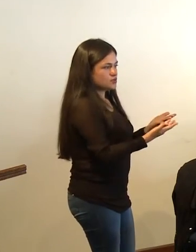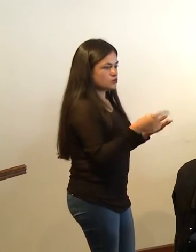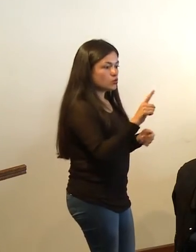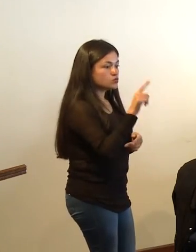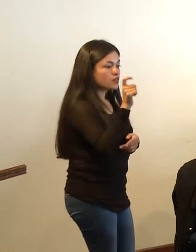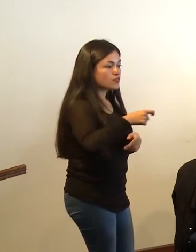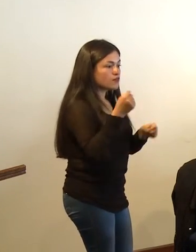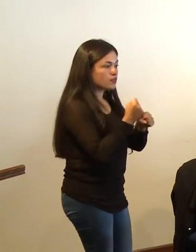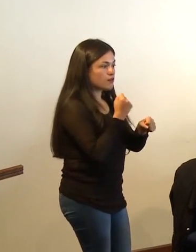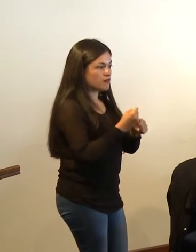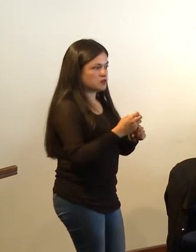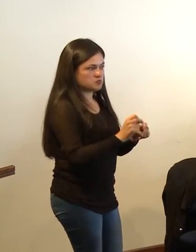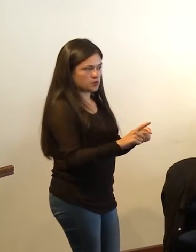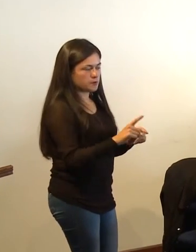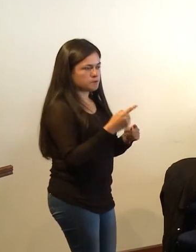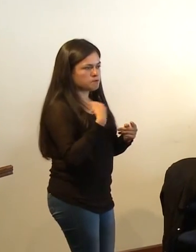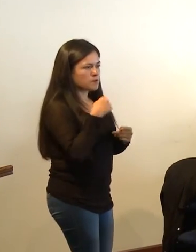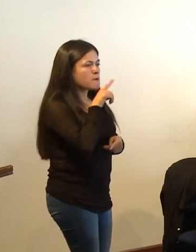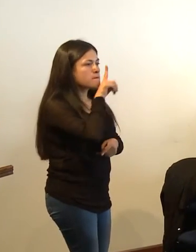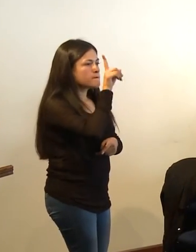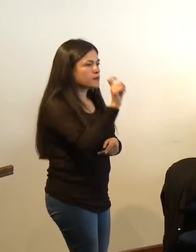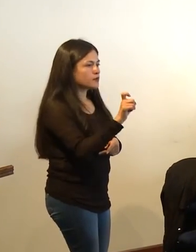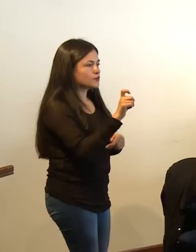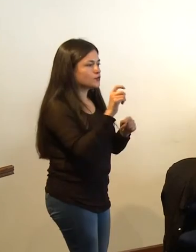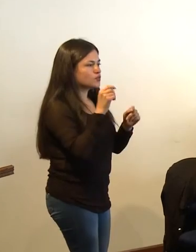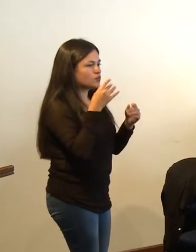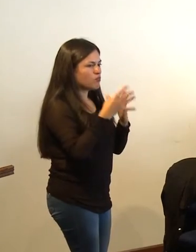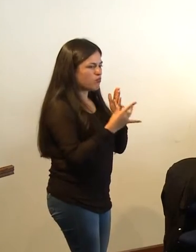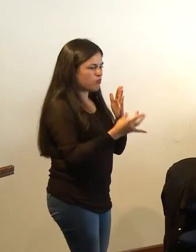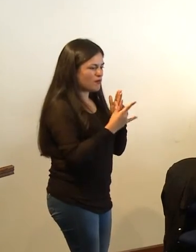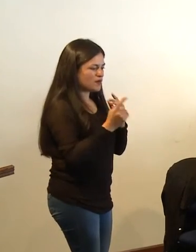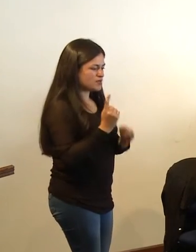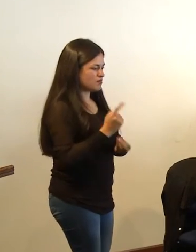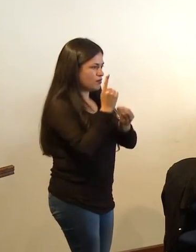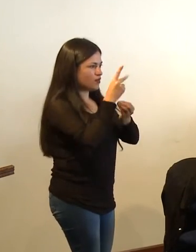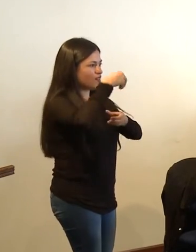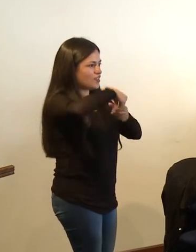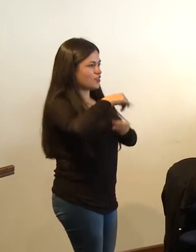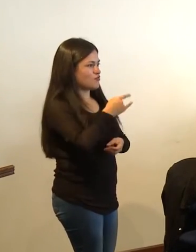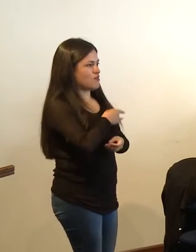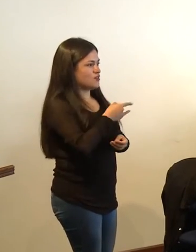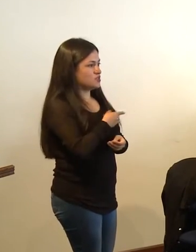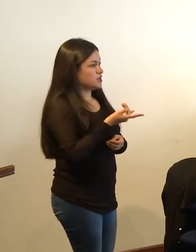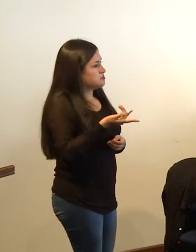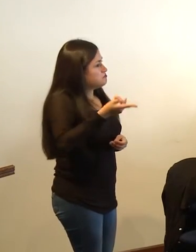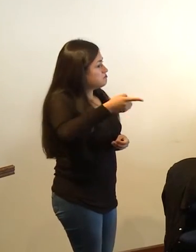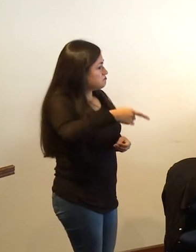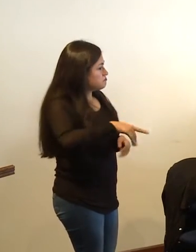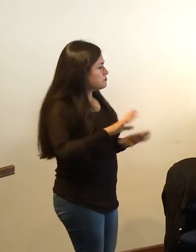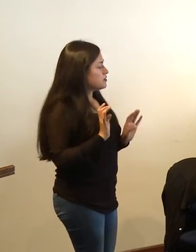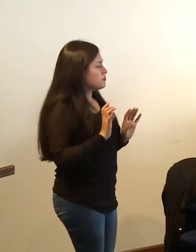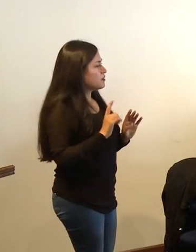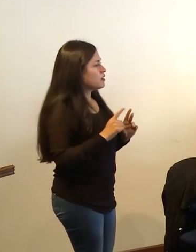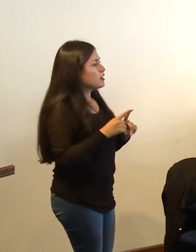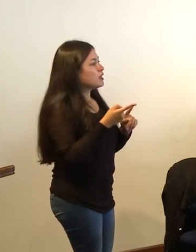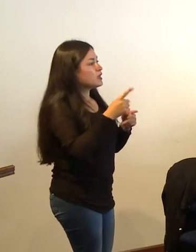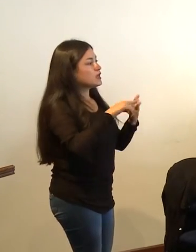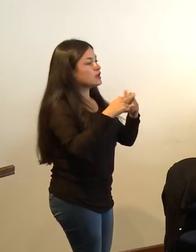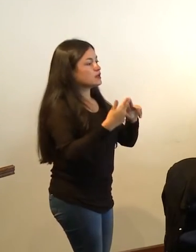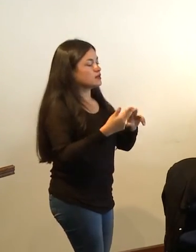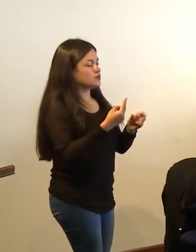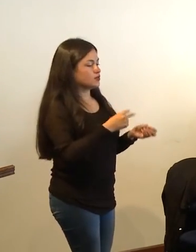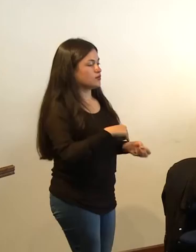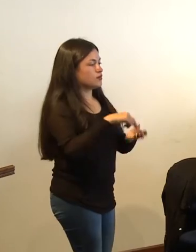pero preguntémonos la pobreza política que puede haber en la universidad. Y en relación con educación popular y